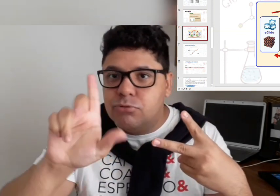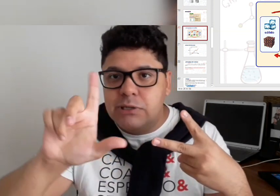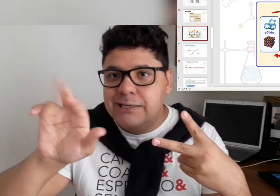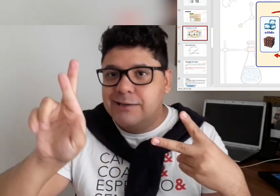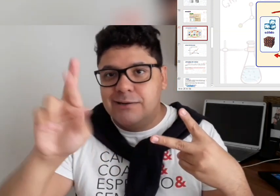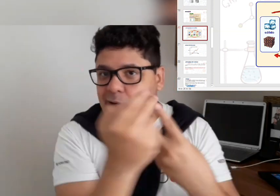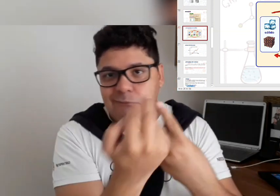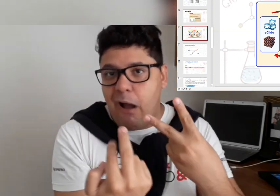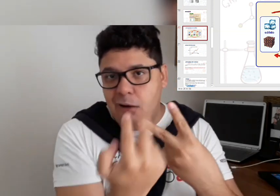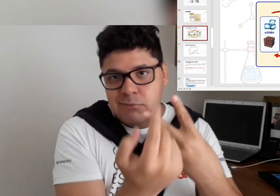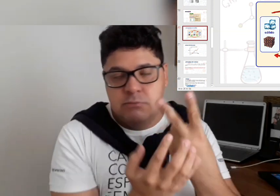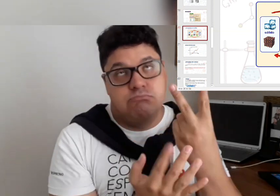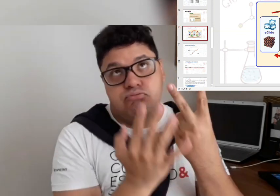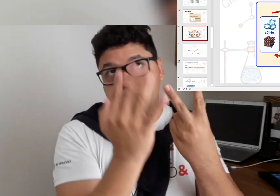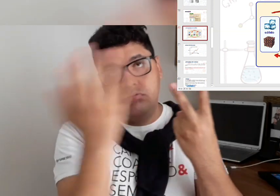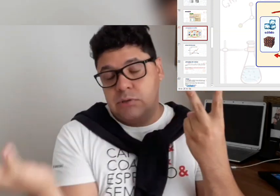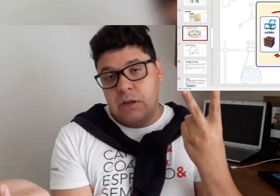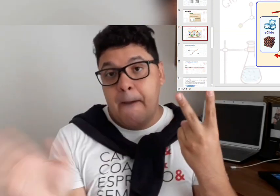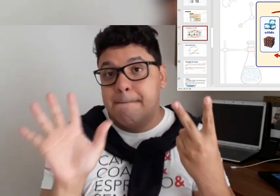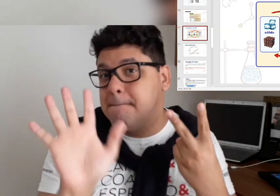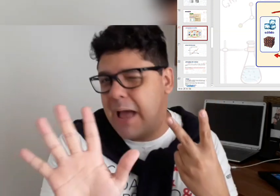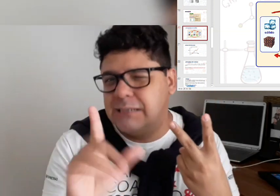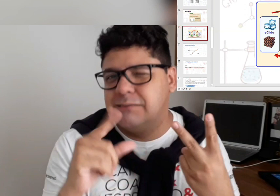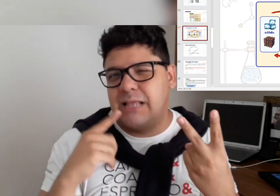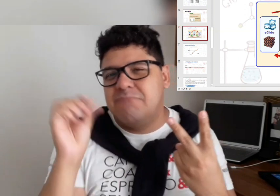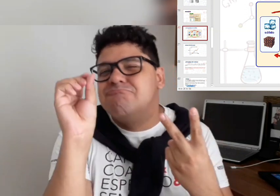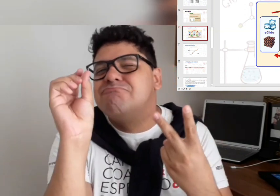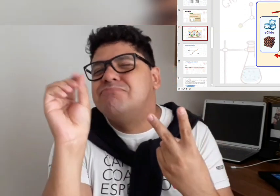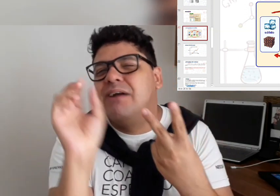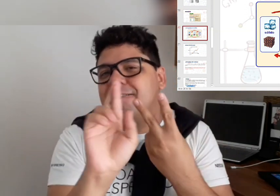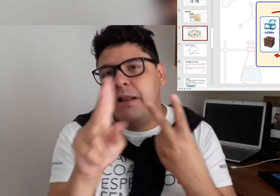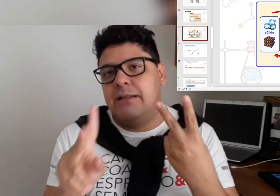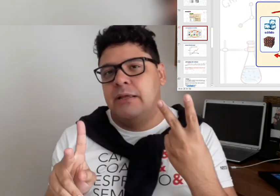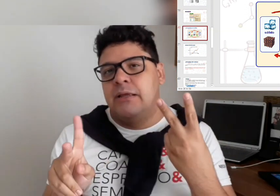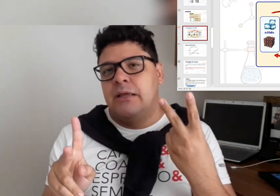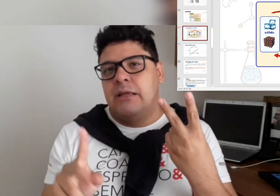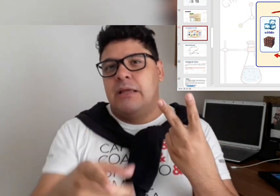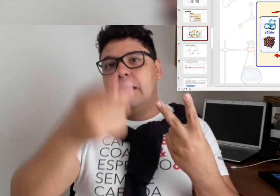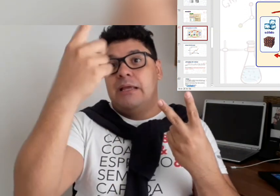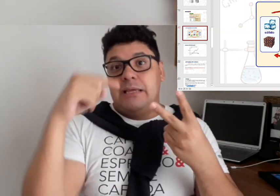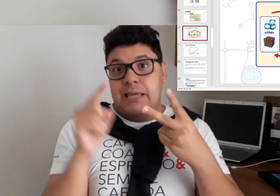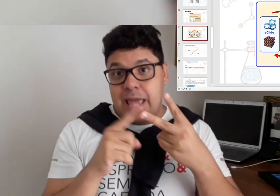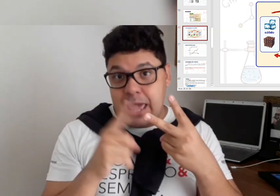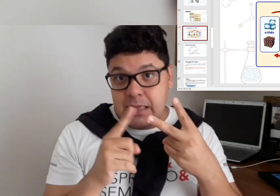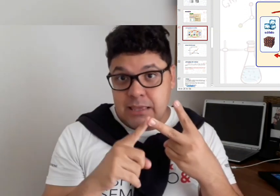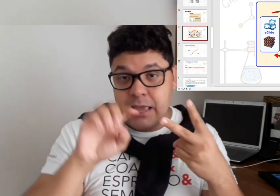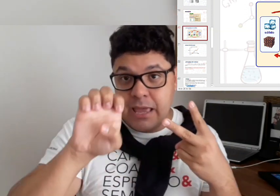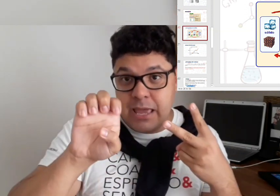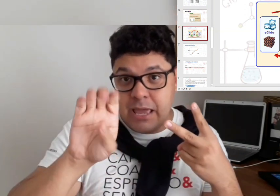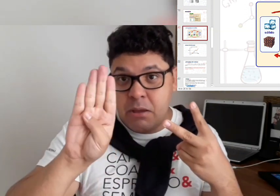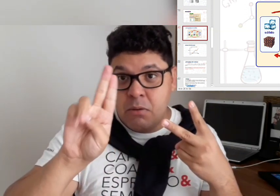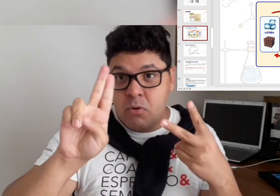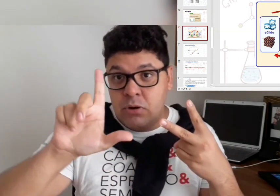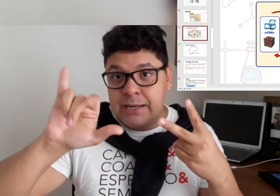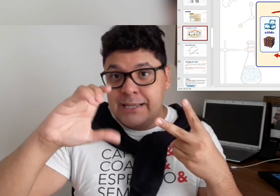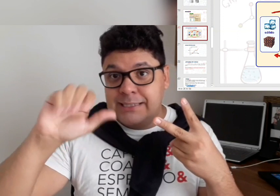do estado líquido para o estado gasoso, tá? Só que a diferença é que a ebulição, ela acontece de uma forma mais violenta.